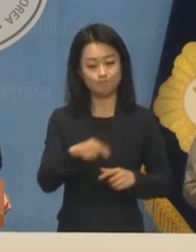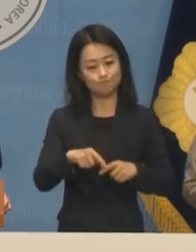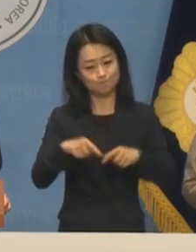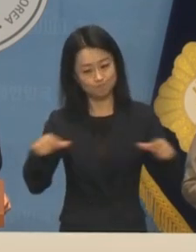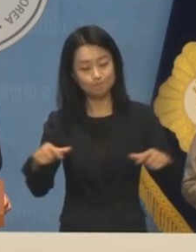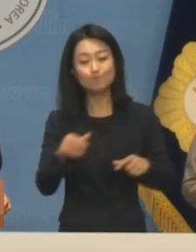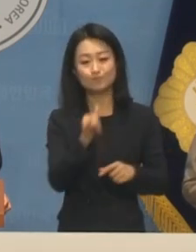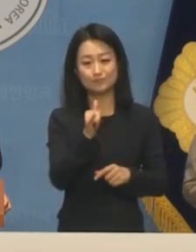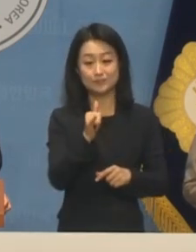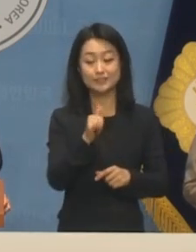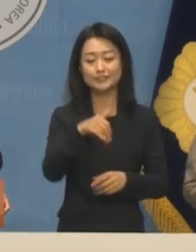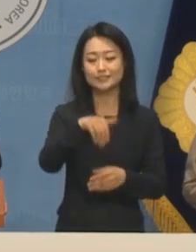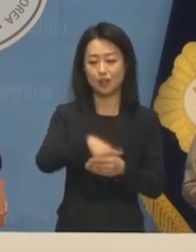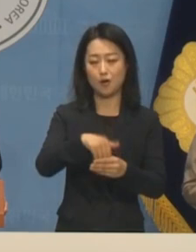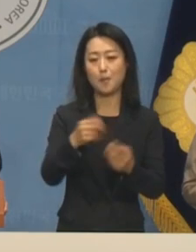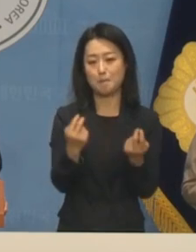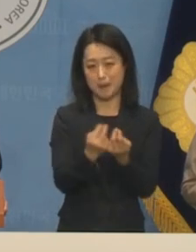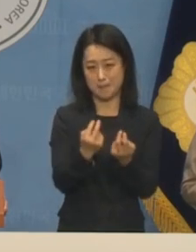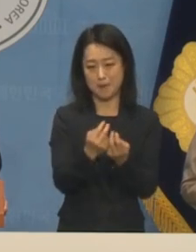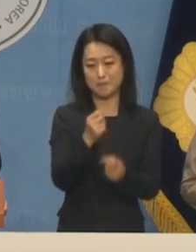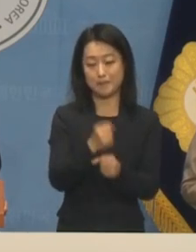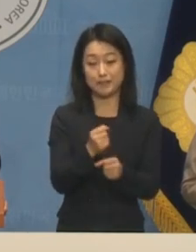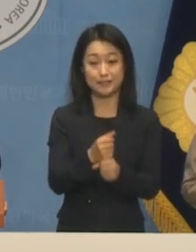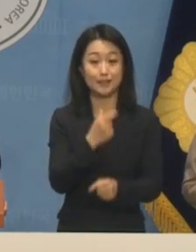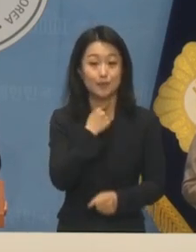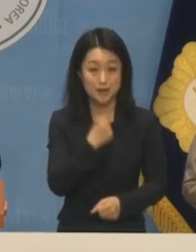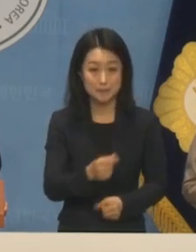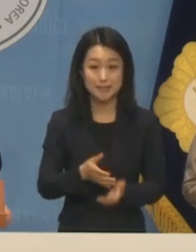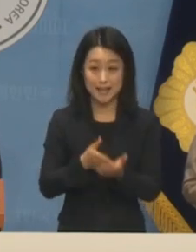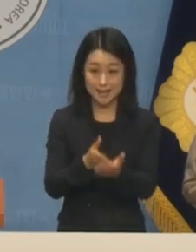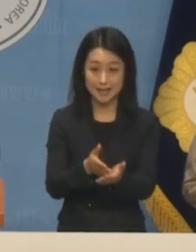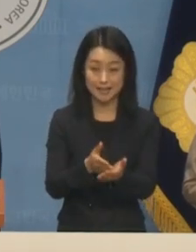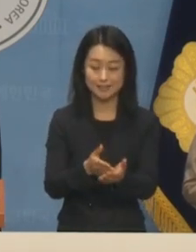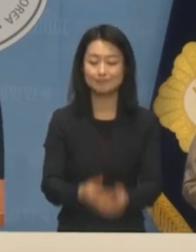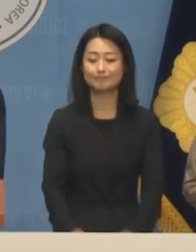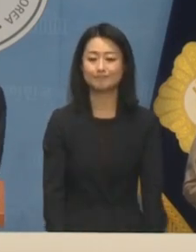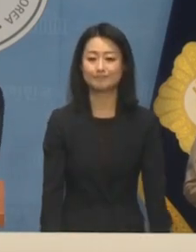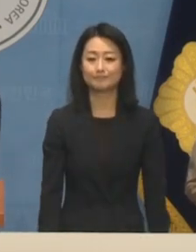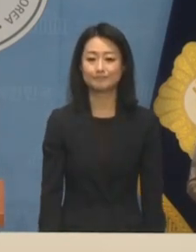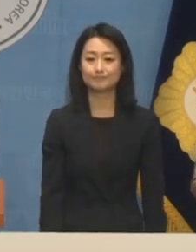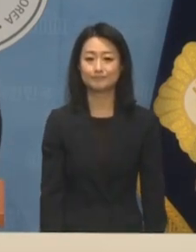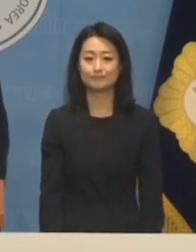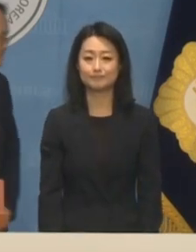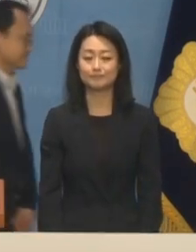투철하게 반영된 그런 선거제도로 선거를 치렀으면 하는 것이 저희들의 바람입니다. 이상입니다.